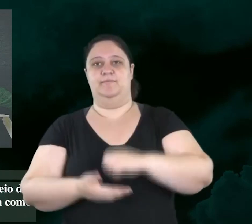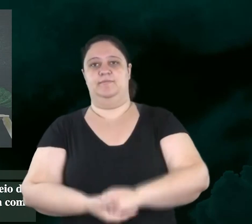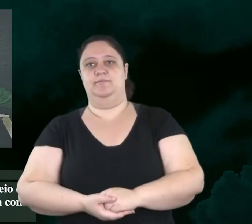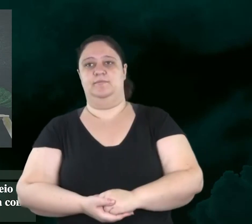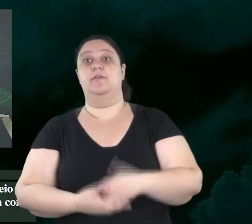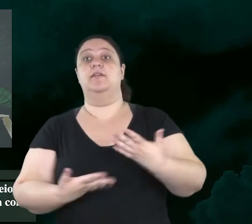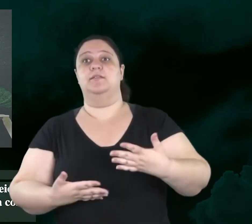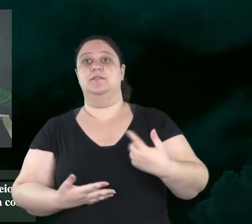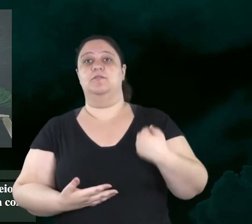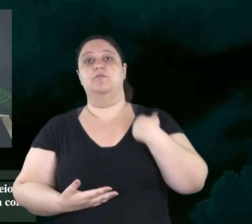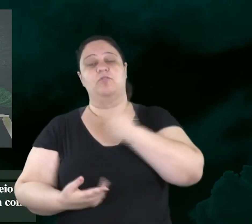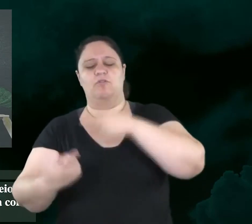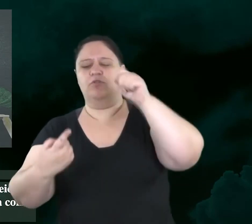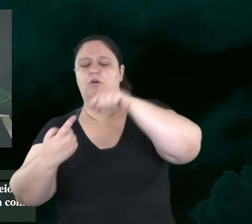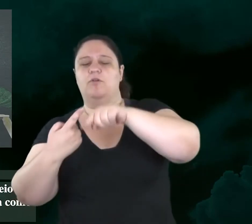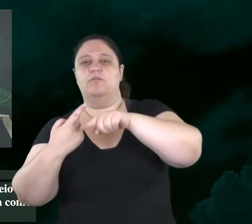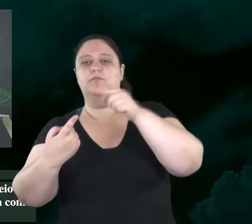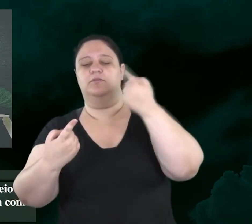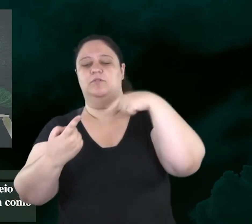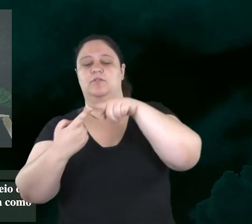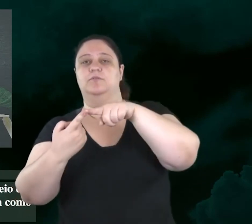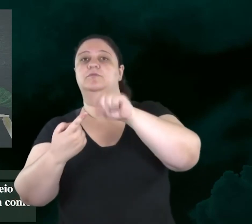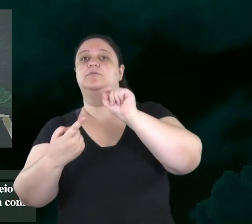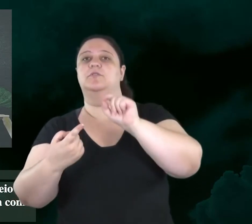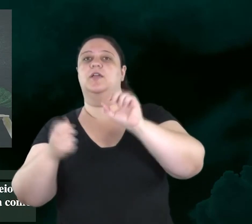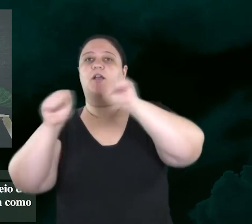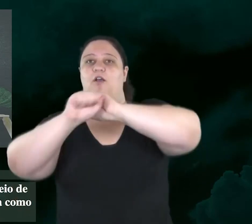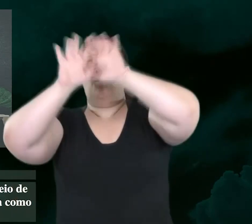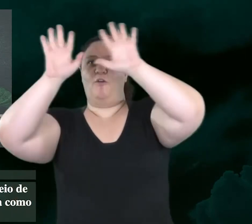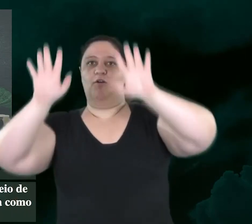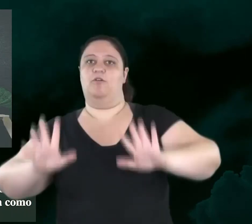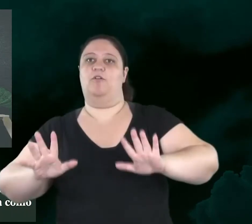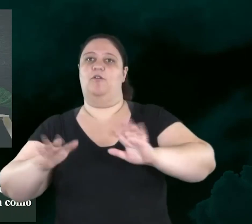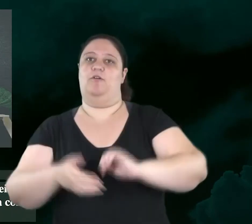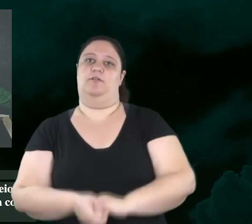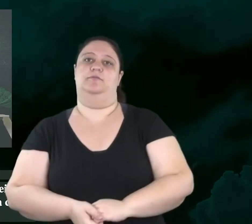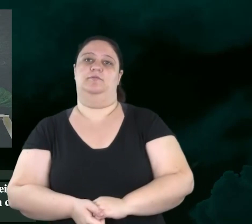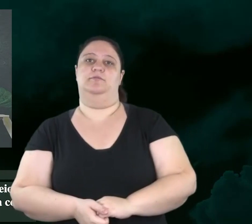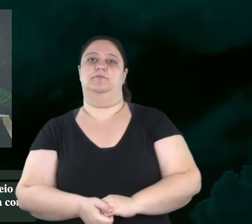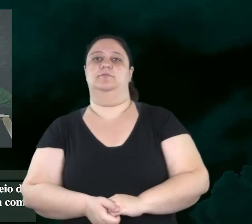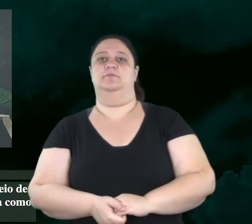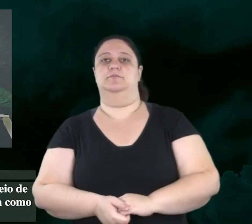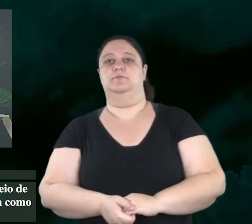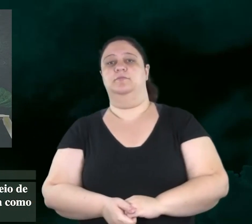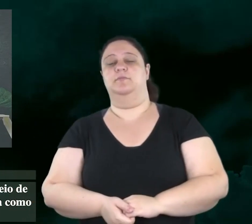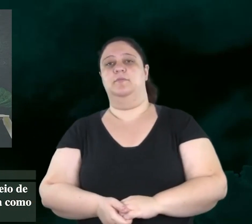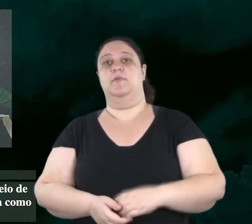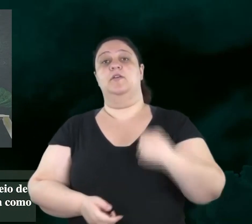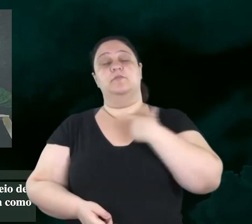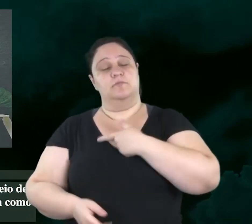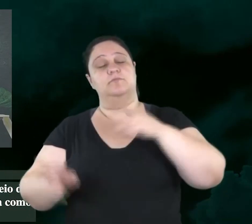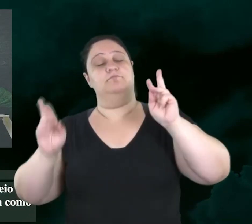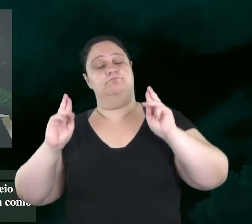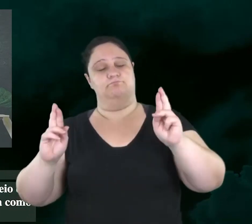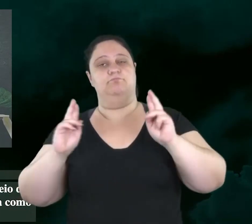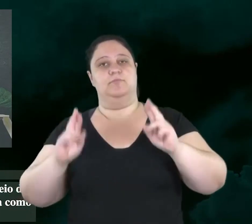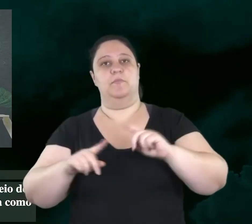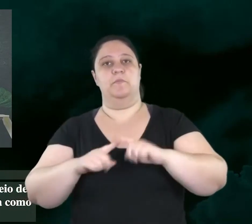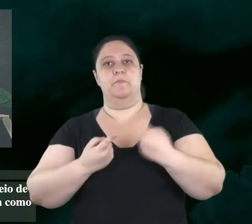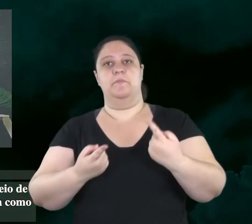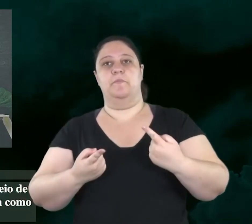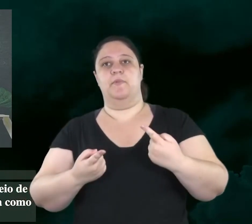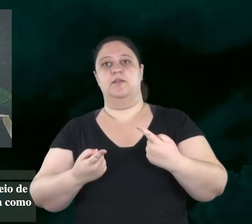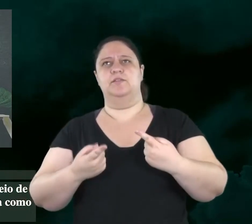nosso destino, é a nossa esperança. Mas o processo de chegar até a